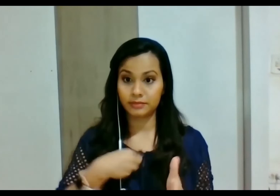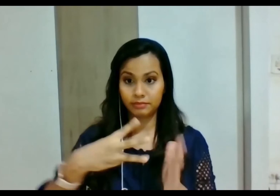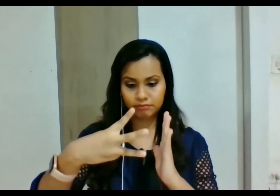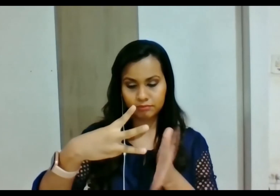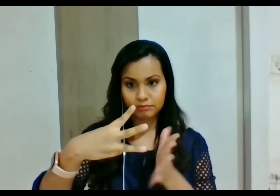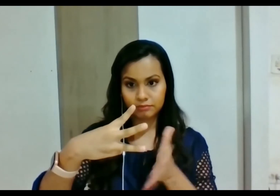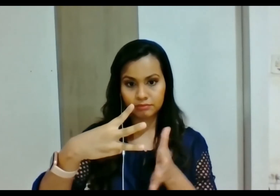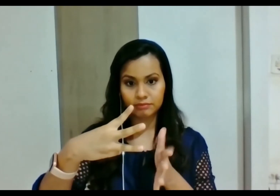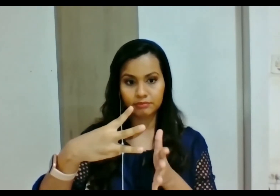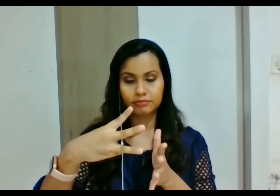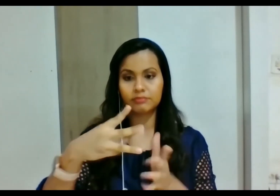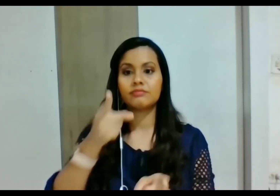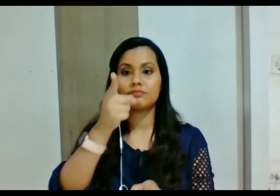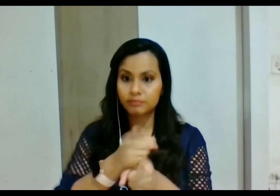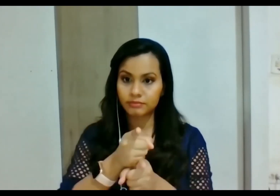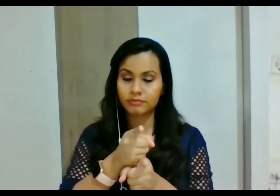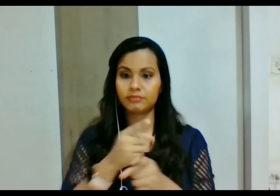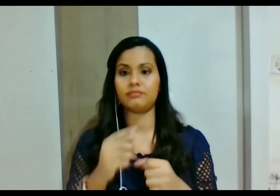Depois de um tempo, eu encontrei o Libras ao Cubo.